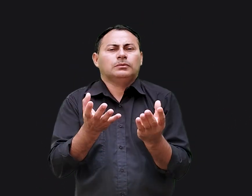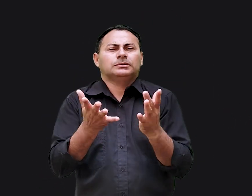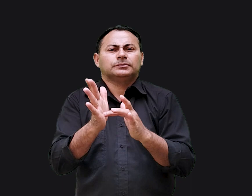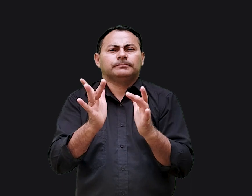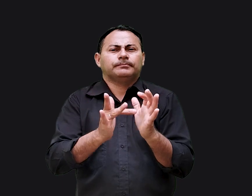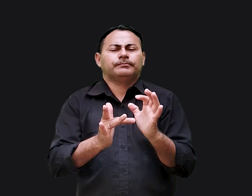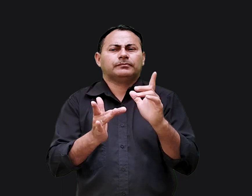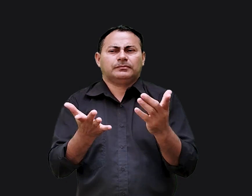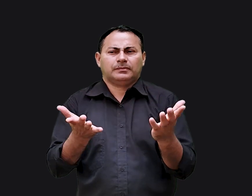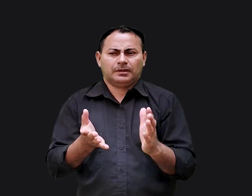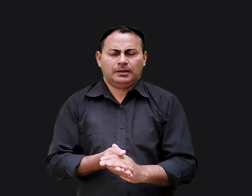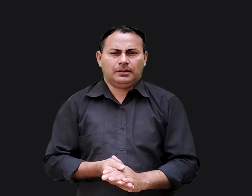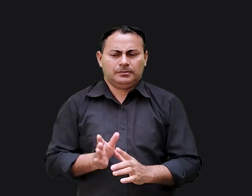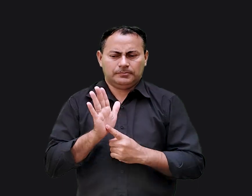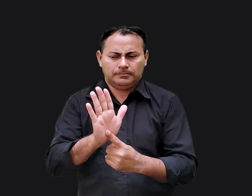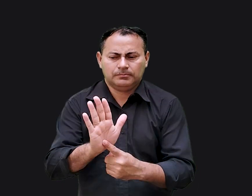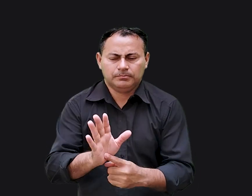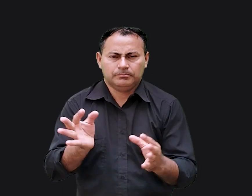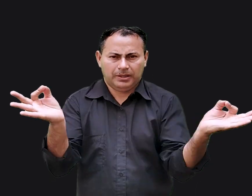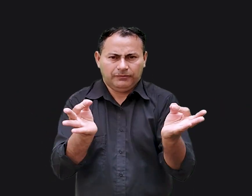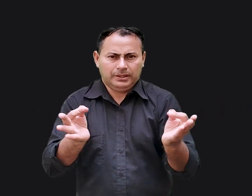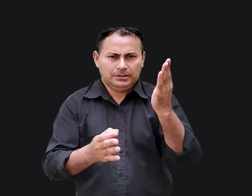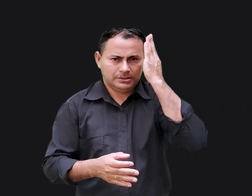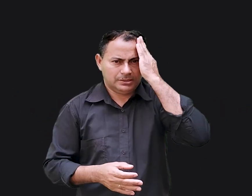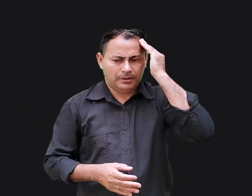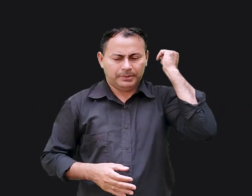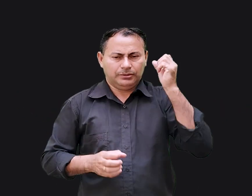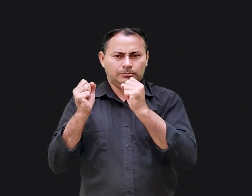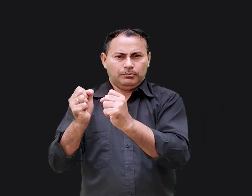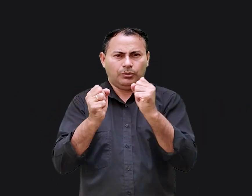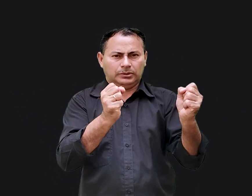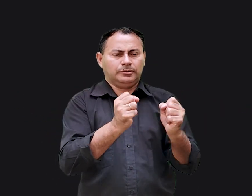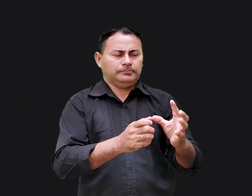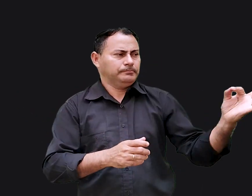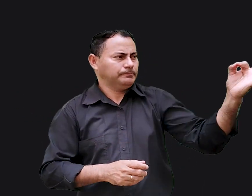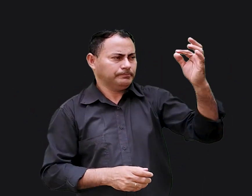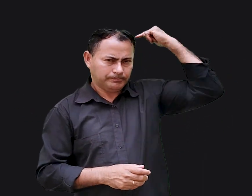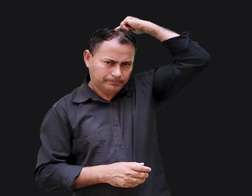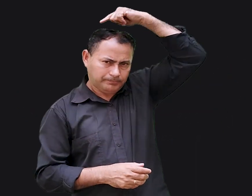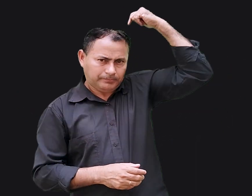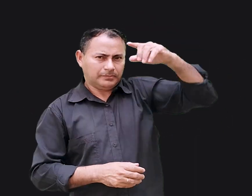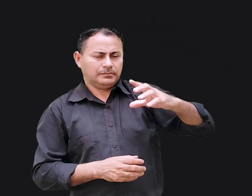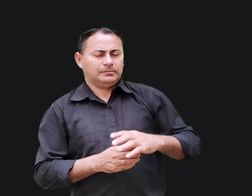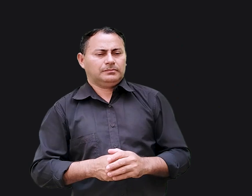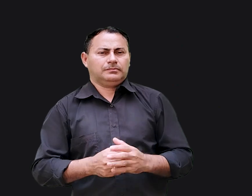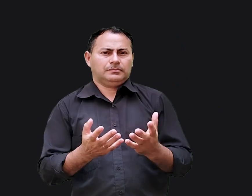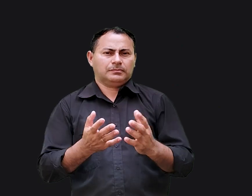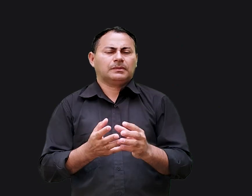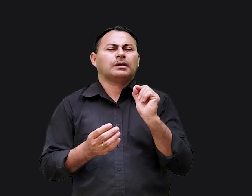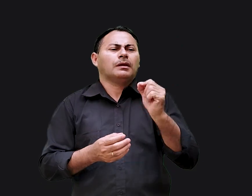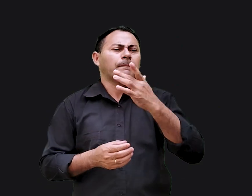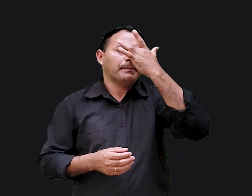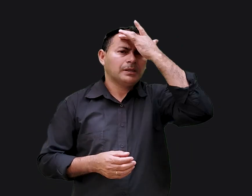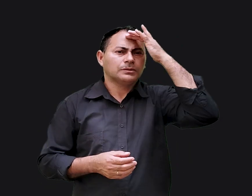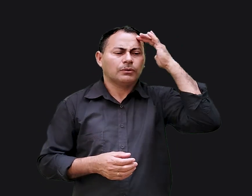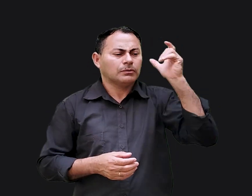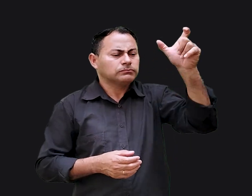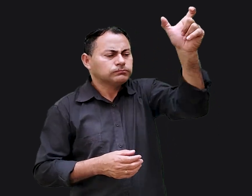hein? Ele era a expressão perfeita de sabedoria e poder, e do Espírito de Deus. Que tipo de homem ele